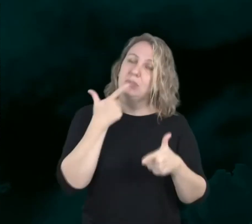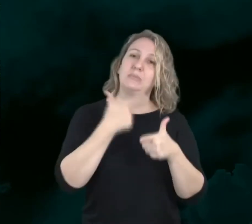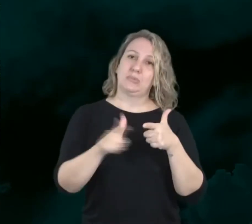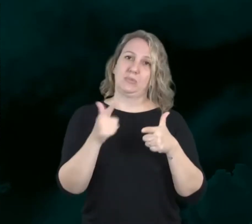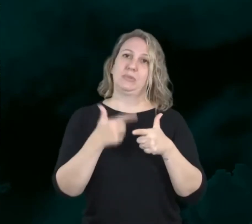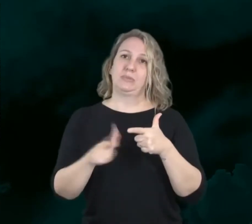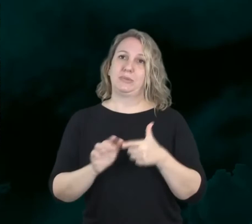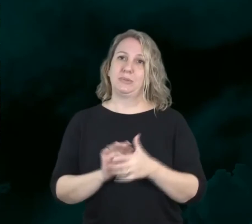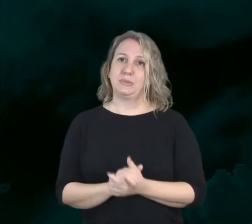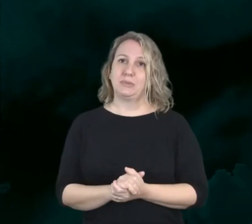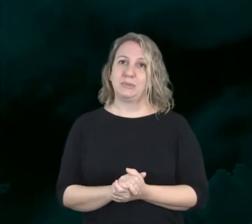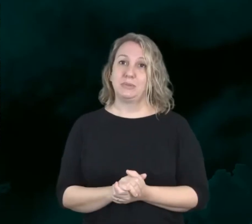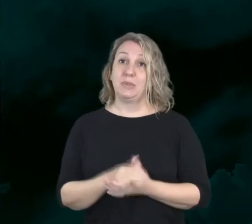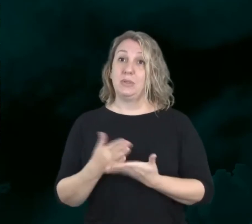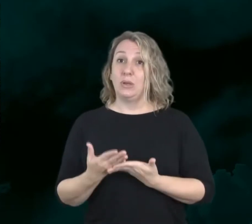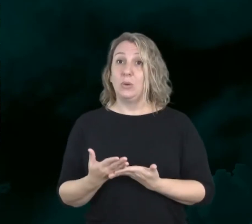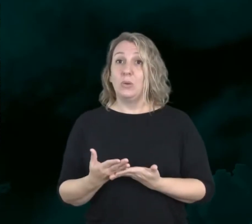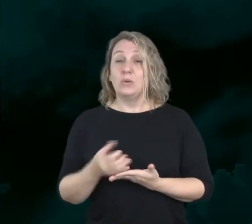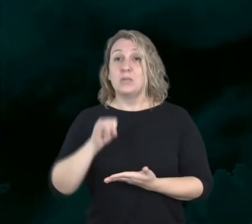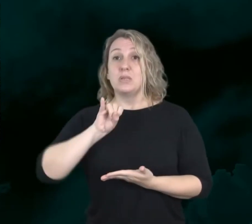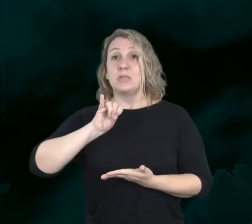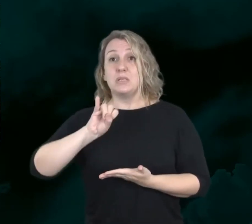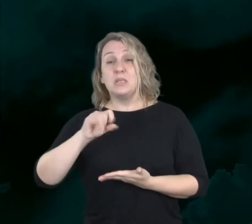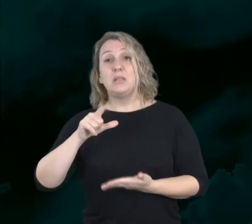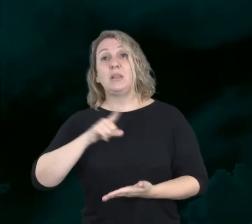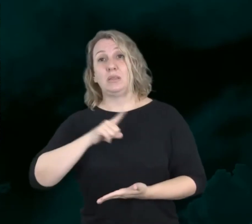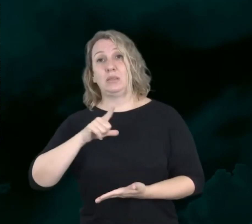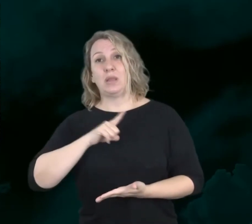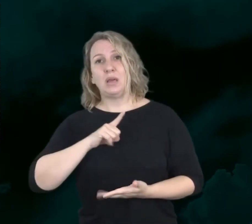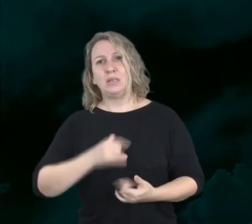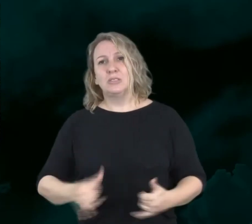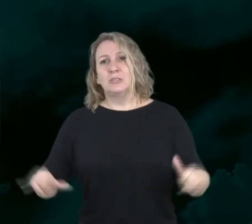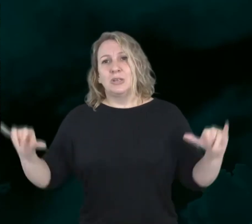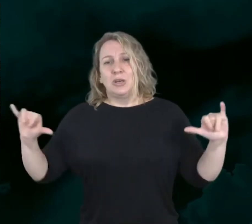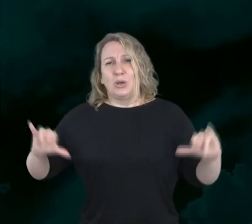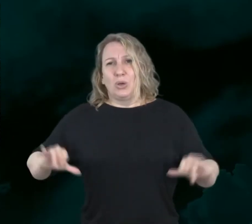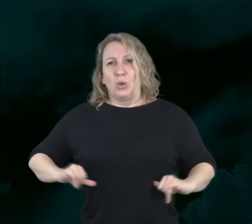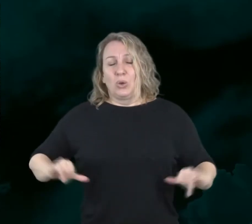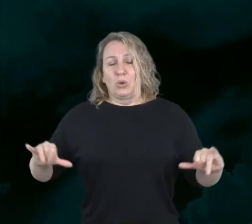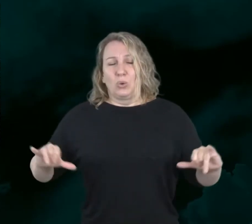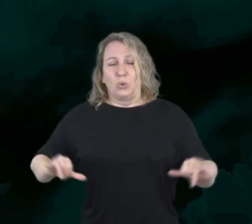nos gloriar. Se você está passando por tribulações